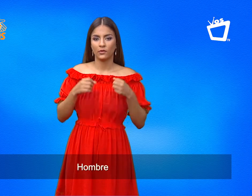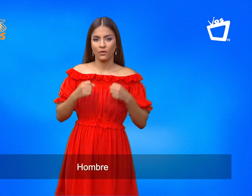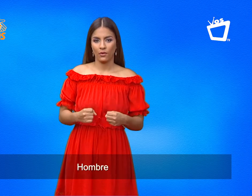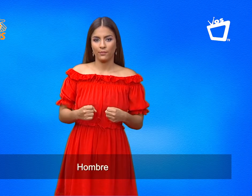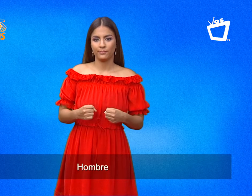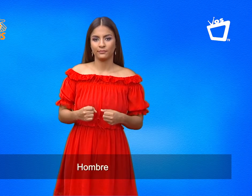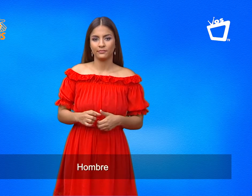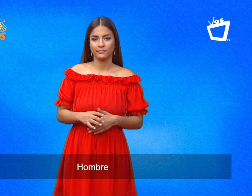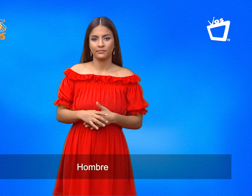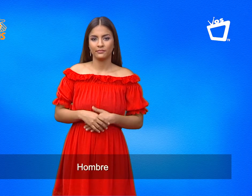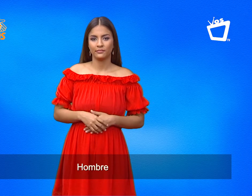hombre